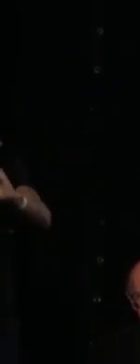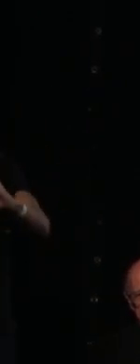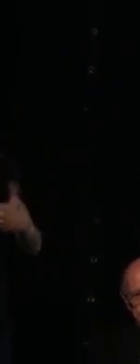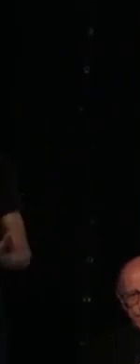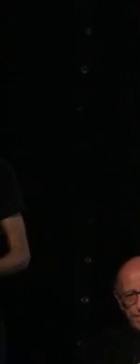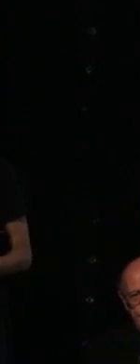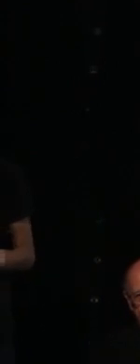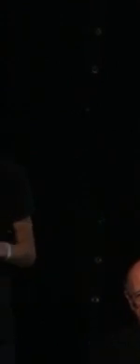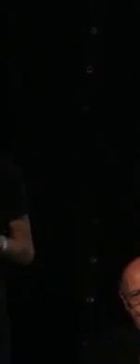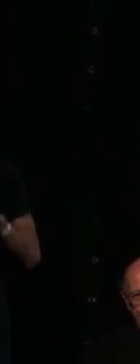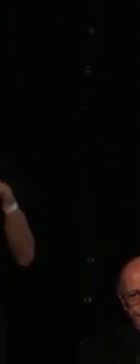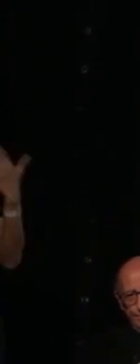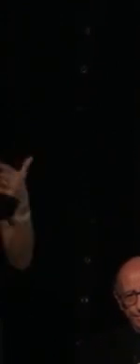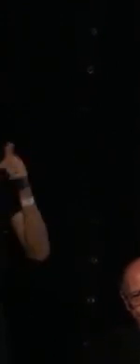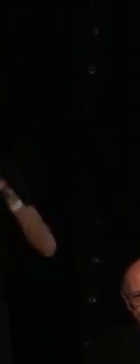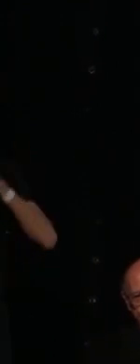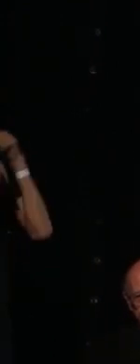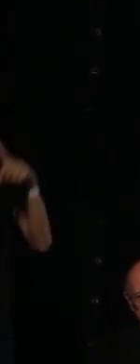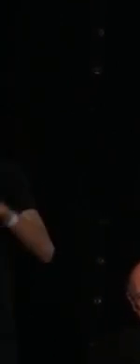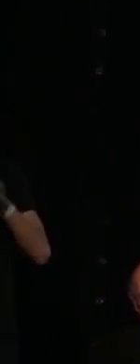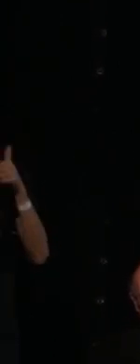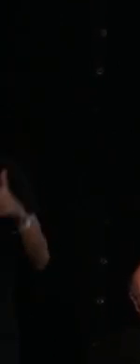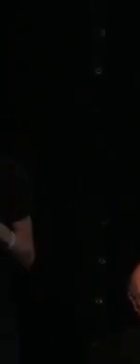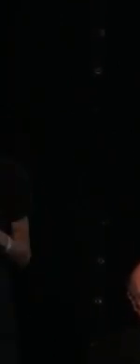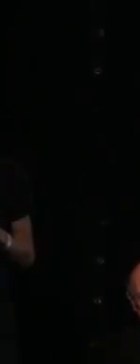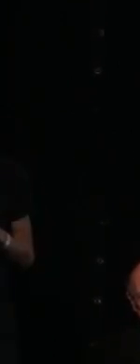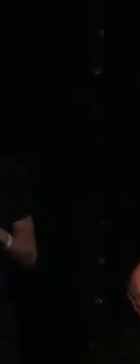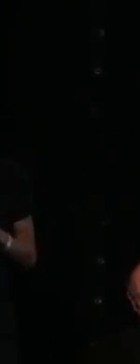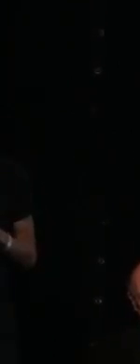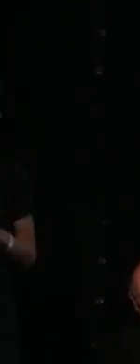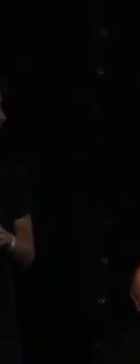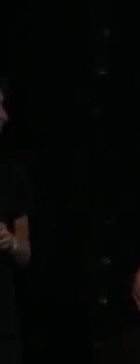com um trabalho de